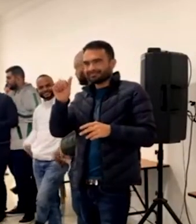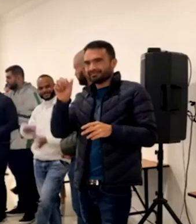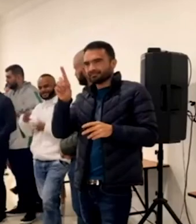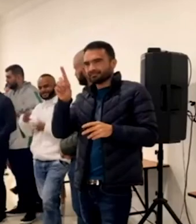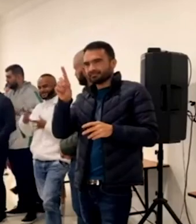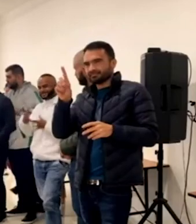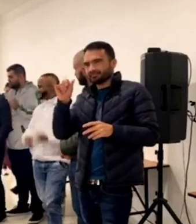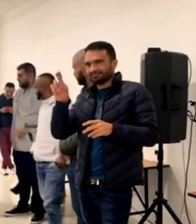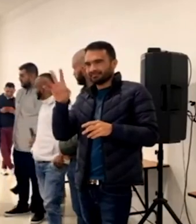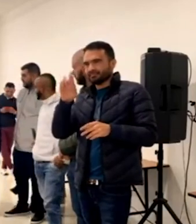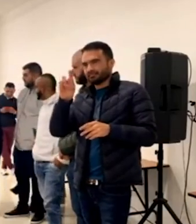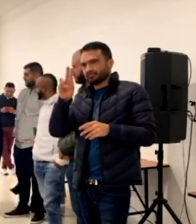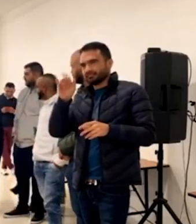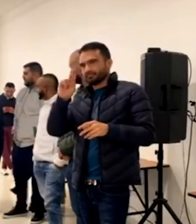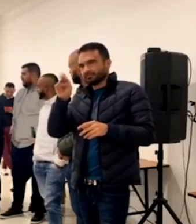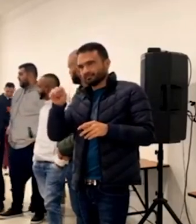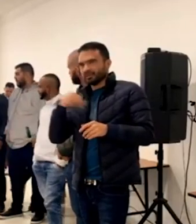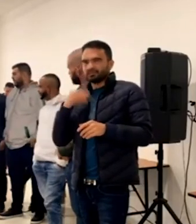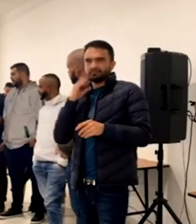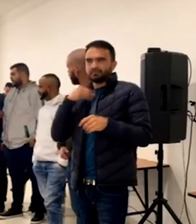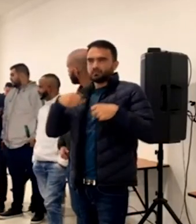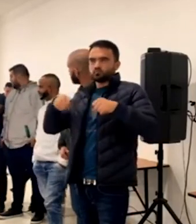mi nombre